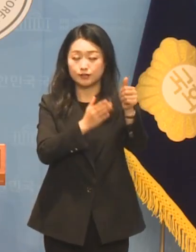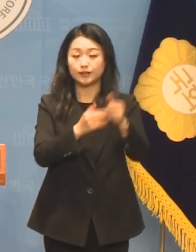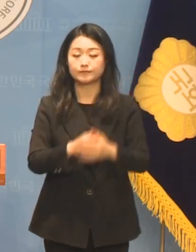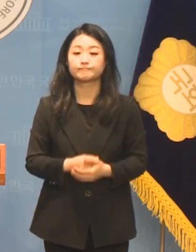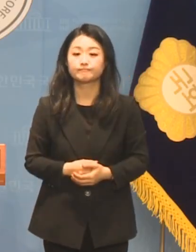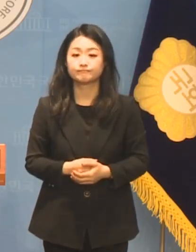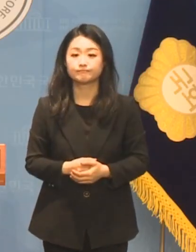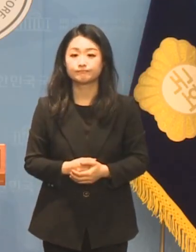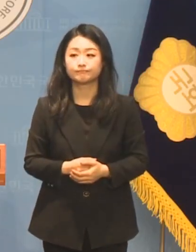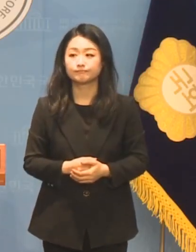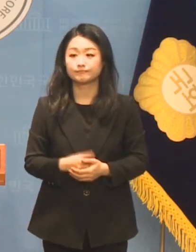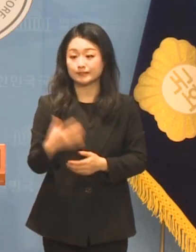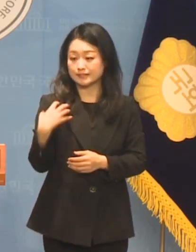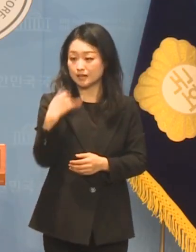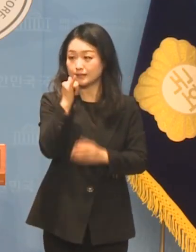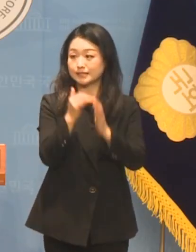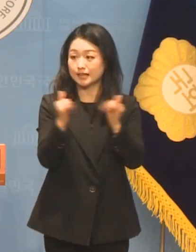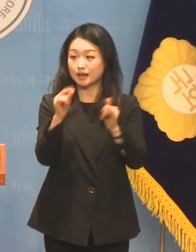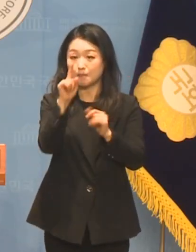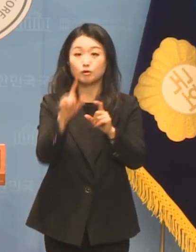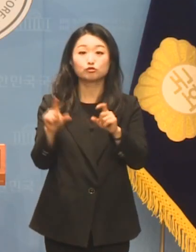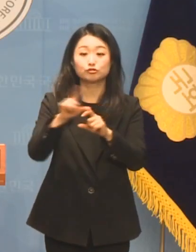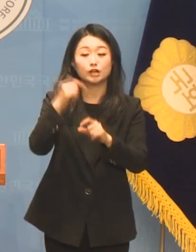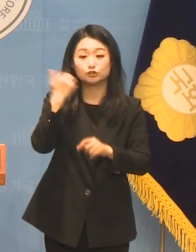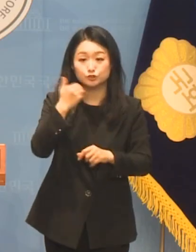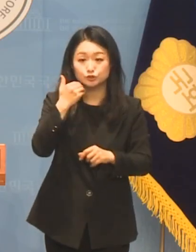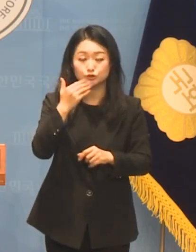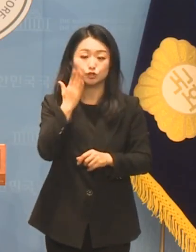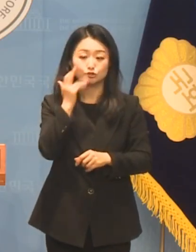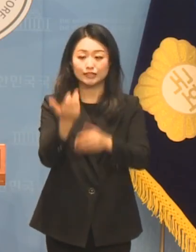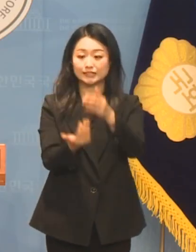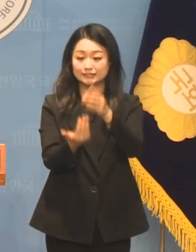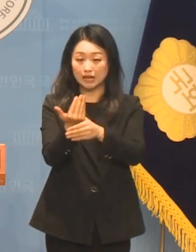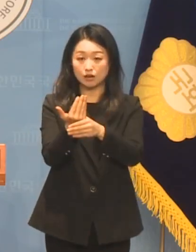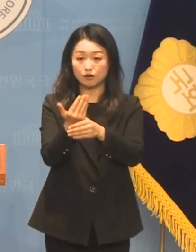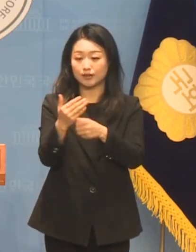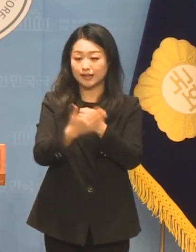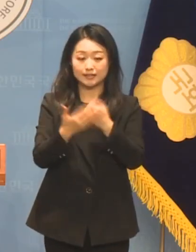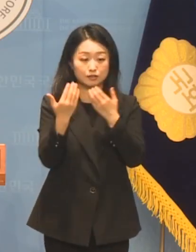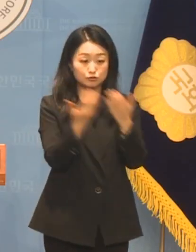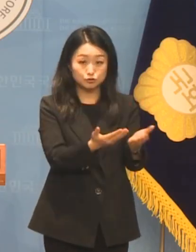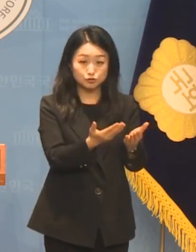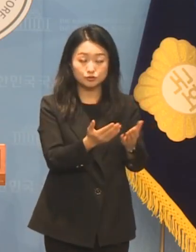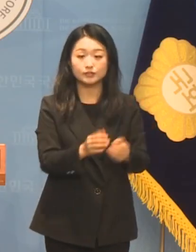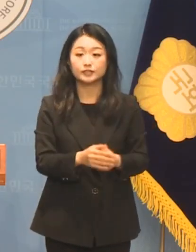바랍니다. 책임져야 할 사람이 한 명 더 있습니다. 울산 사건 최대